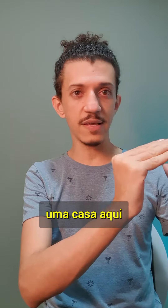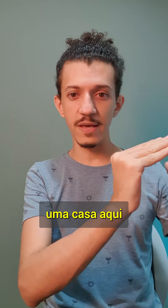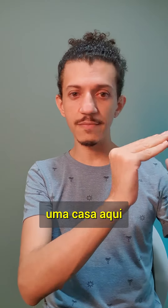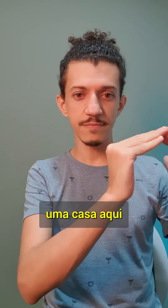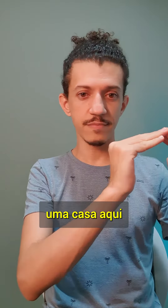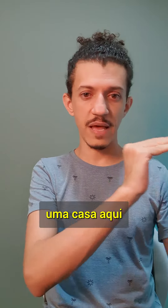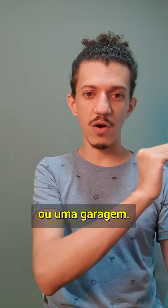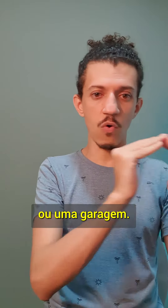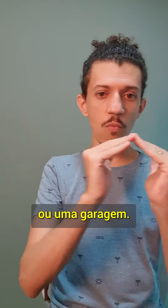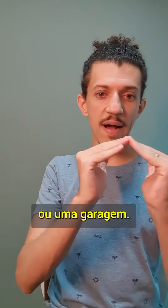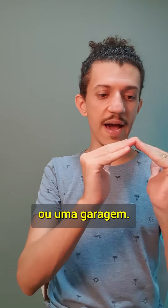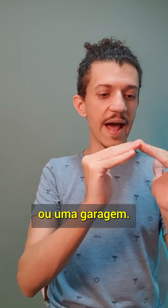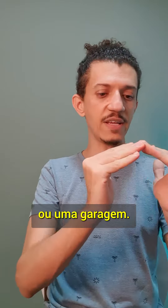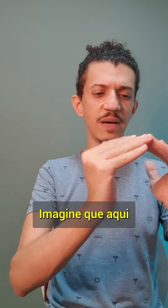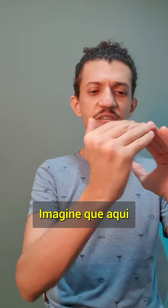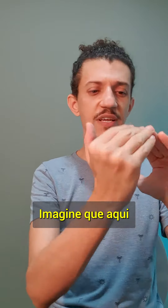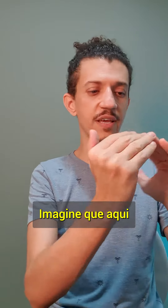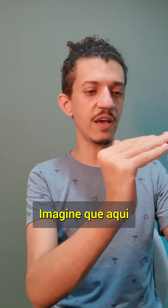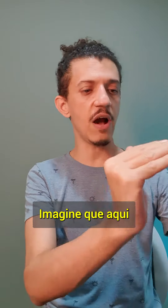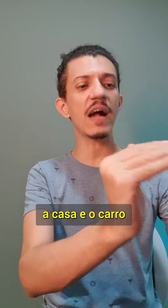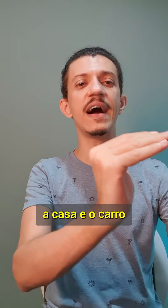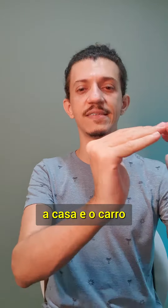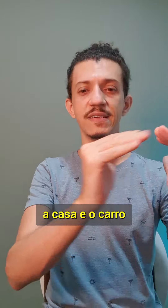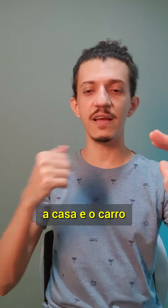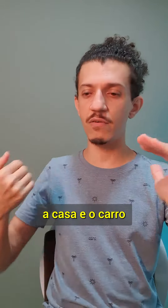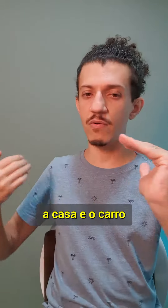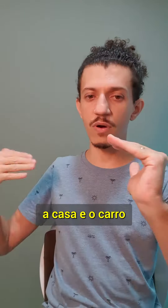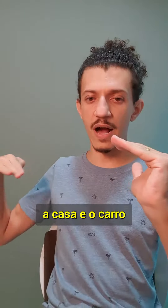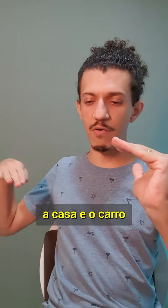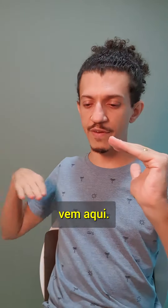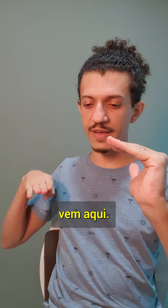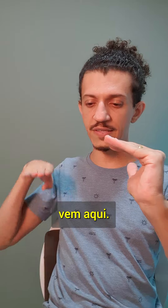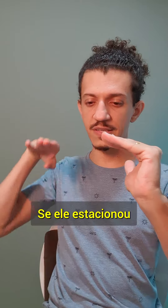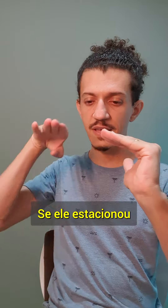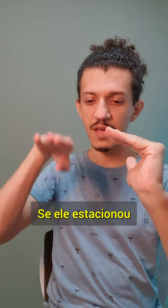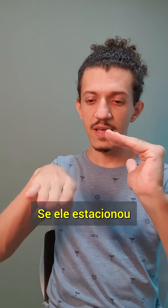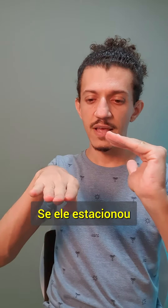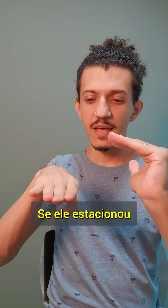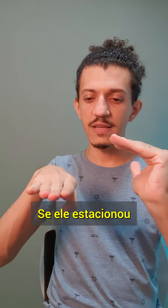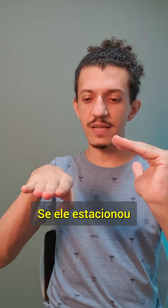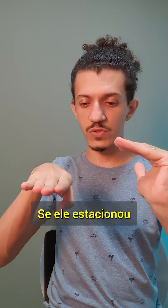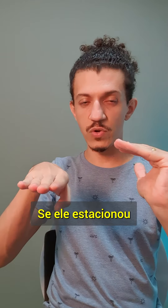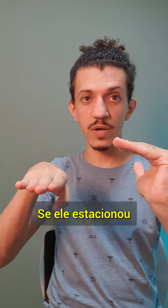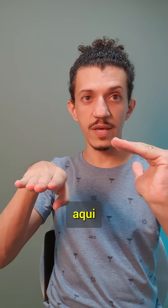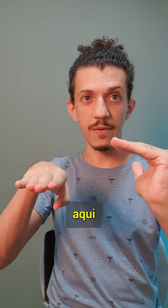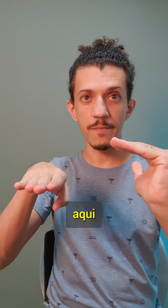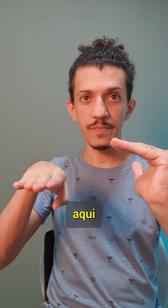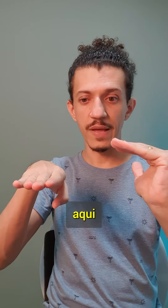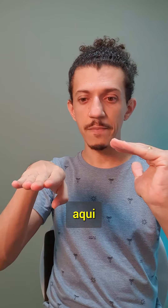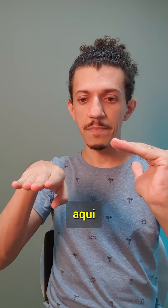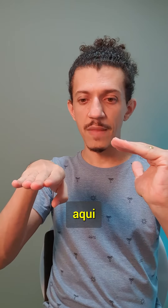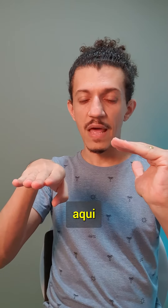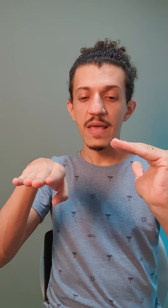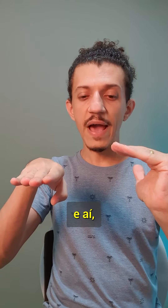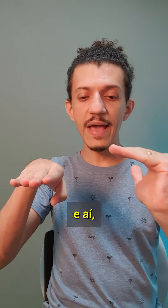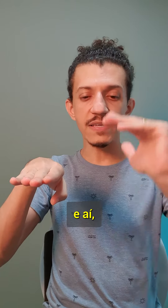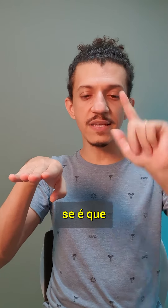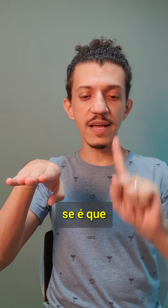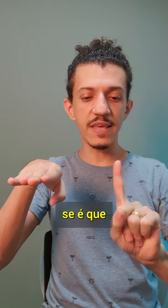aqui, né? Ou uma garagem. Imagina que aqui é a casa, né? O carro vem aqui, Ele estacionou aqui. E aí, se daqui